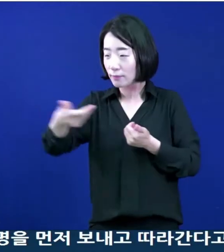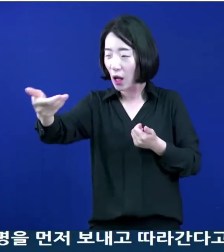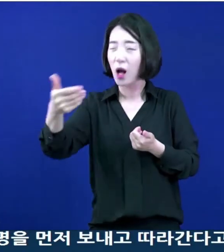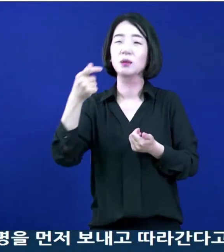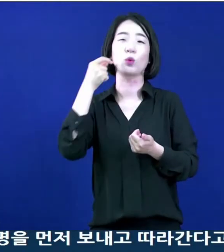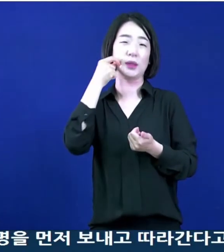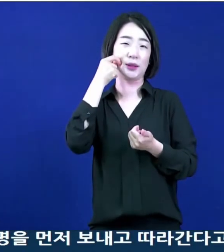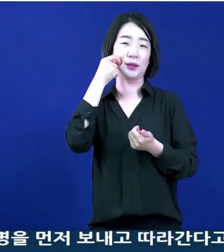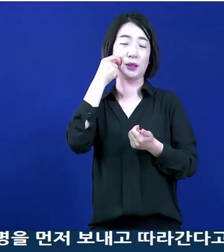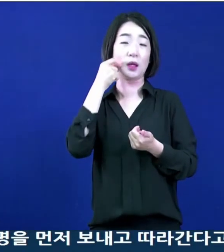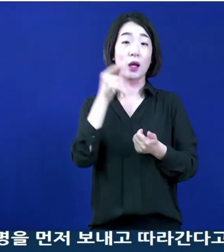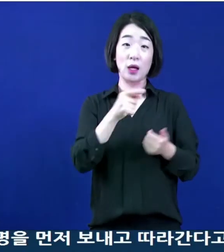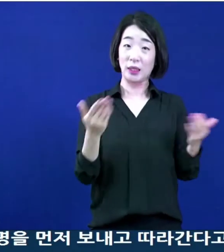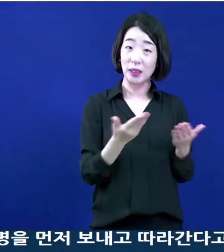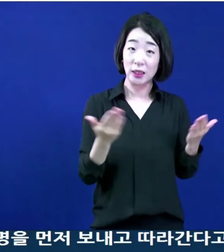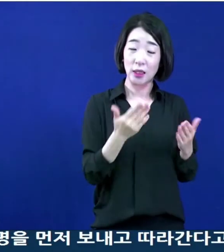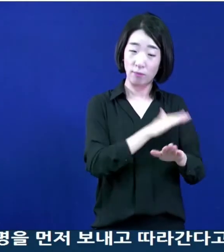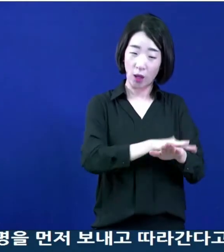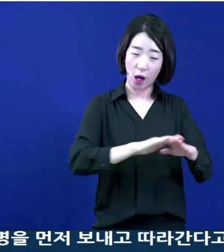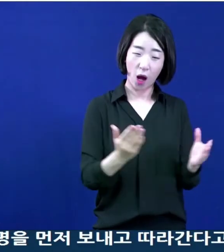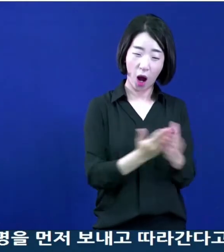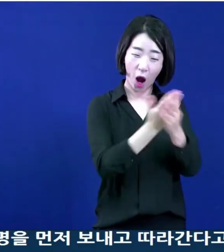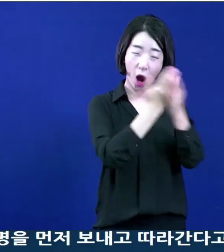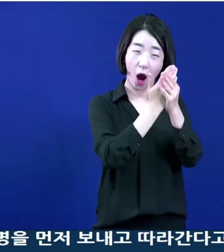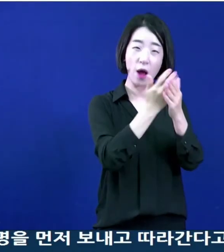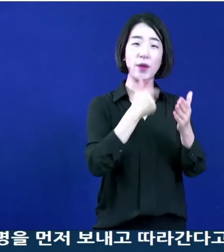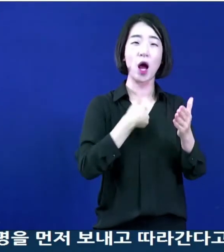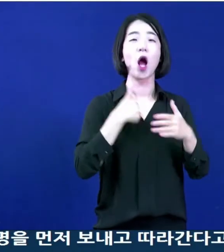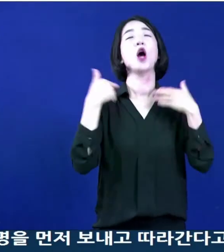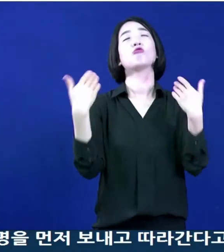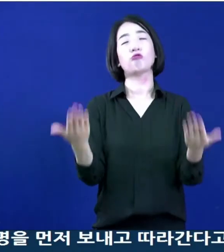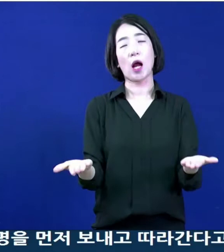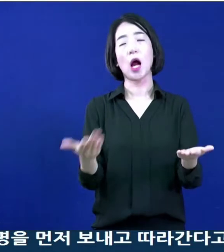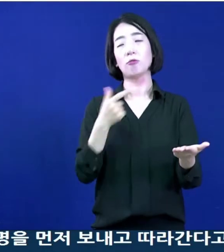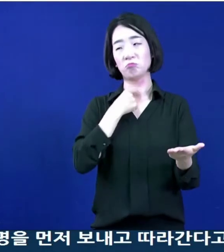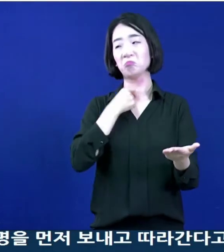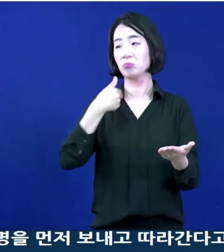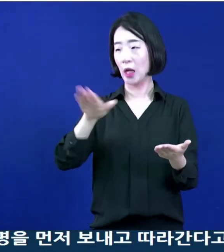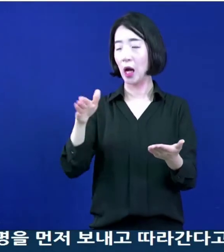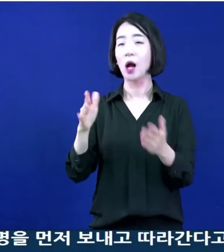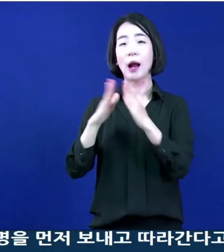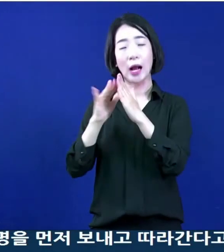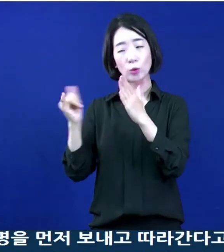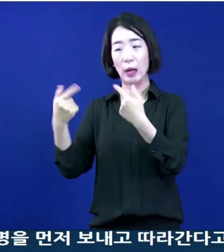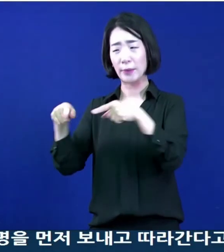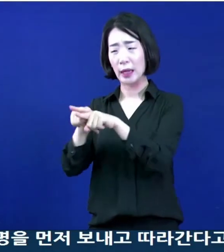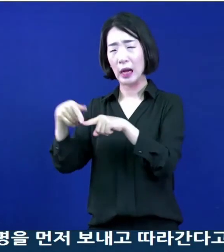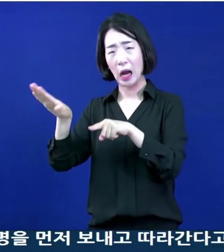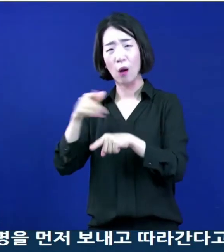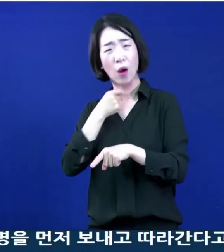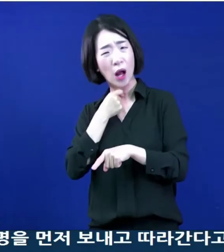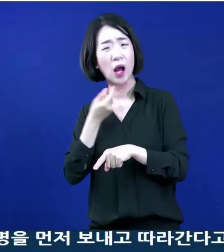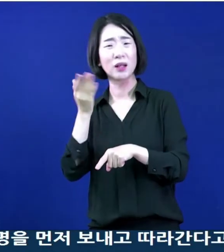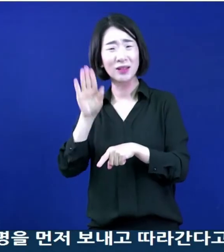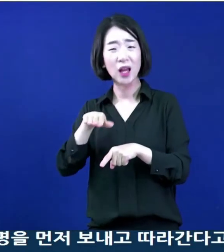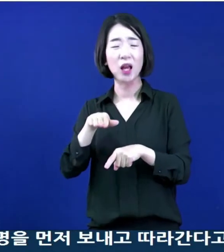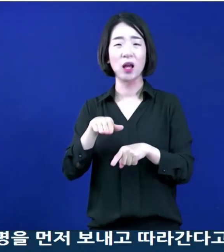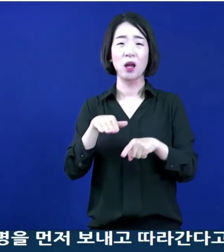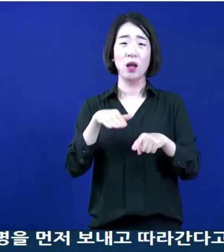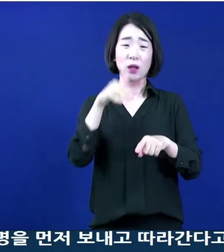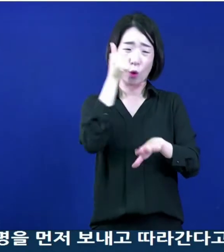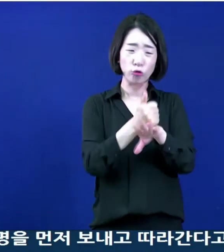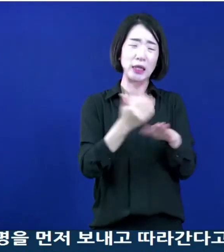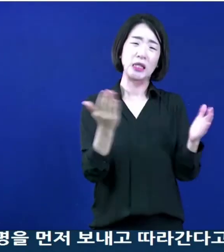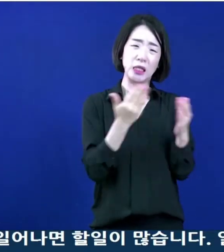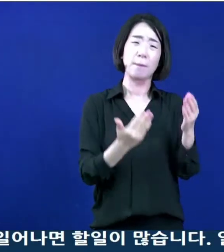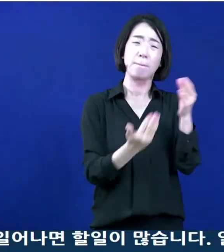사업이 잘 되고 일이 잘 될 때 휴가 가자라고 가족들하고 약속했는데 막상 갈래니까 또 일이 터지고, 며칠 뒤에 가자 하고 또